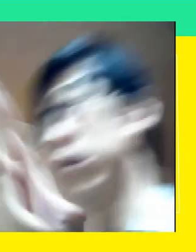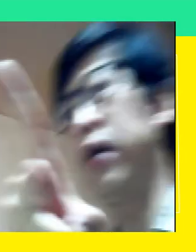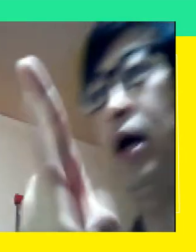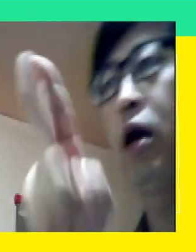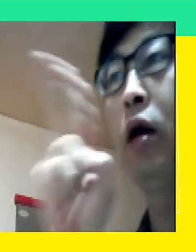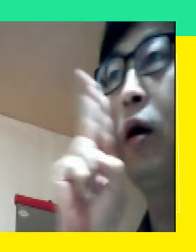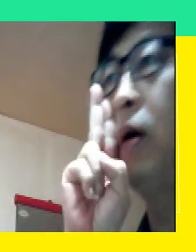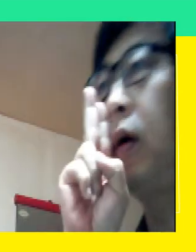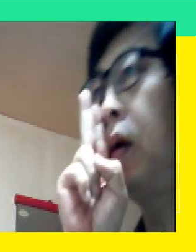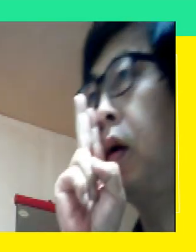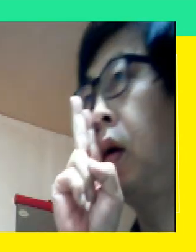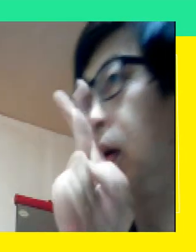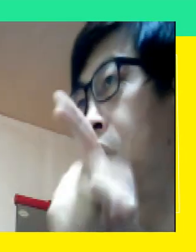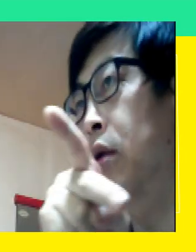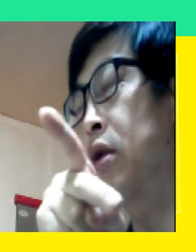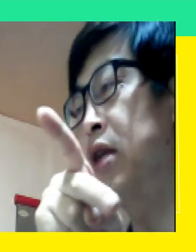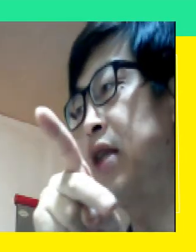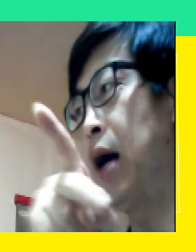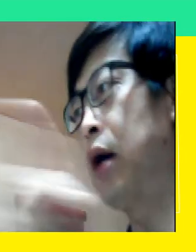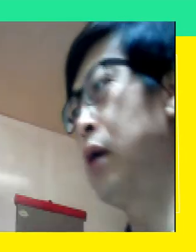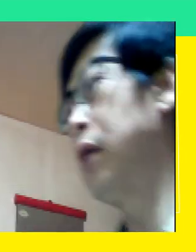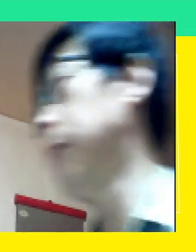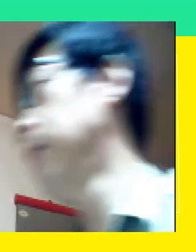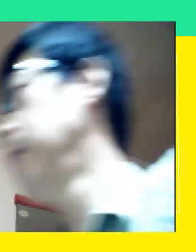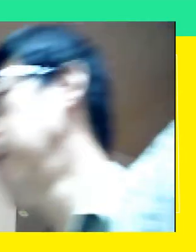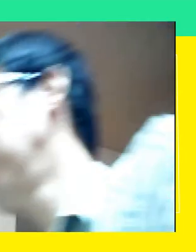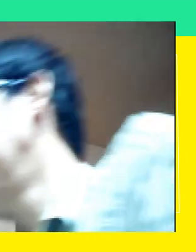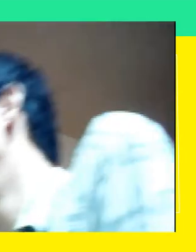이렇게 틀리다